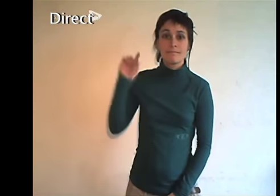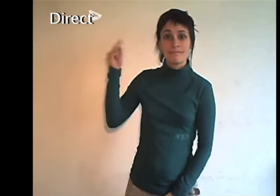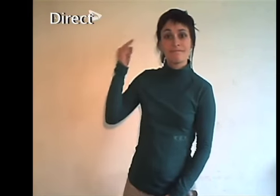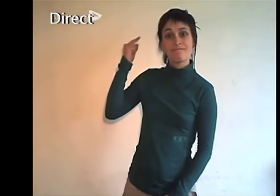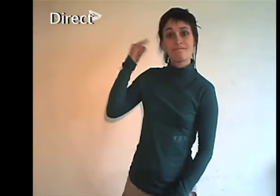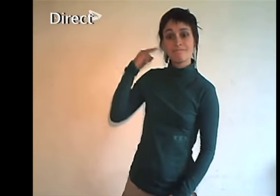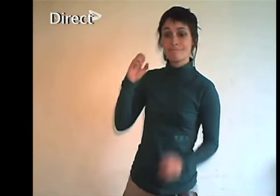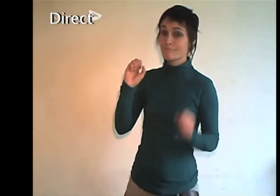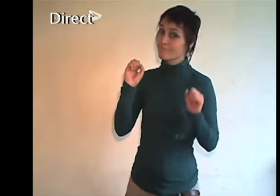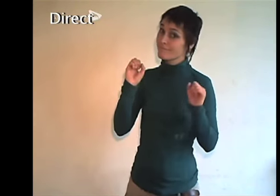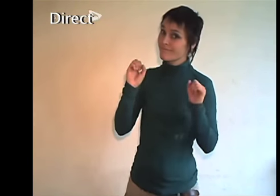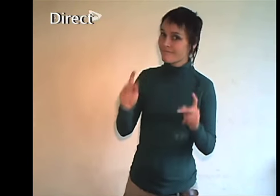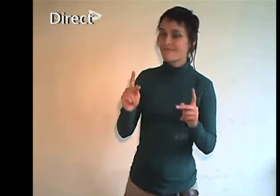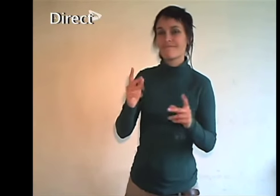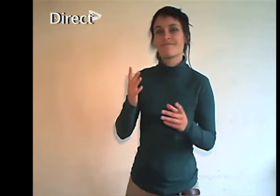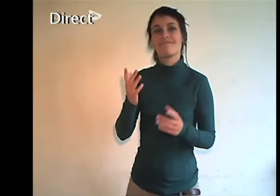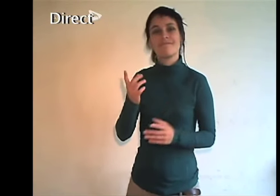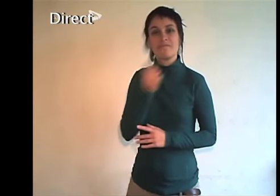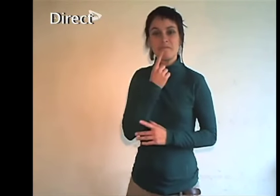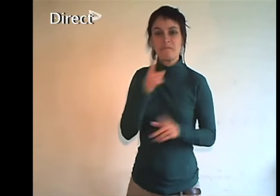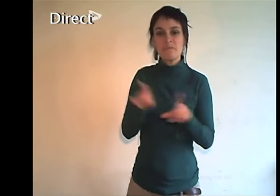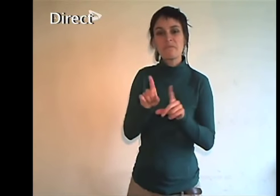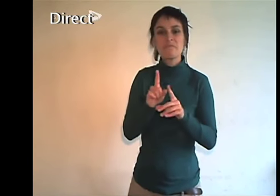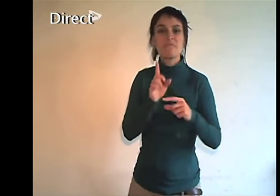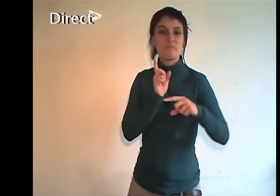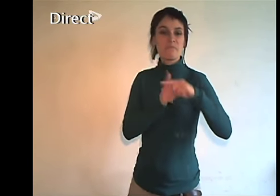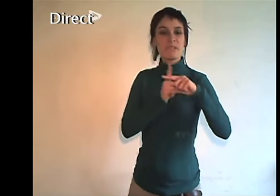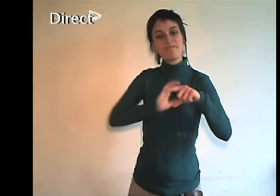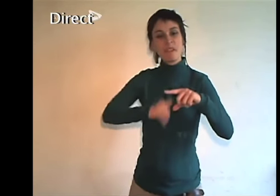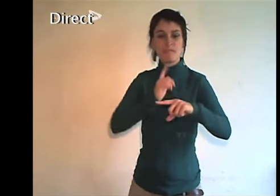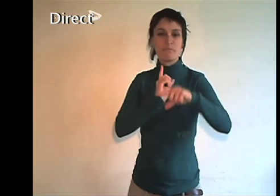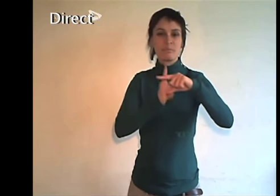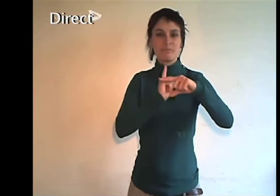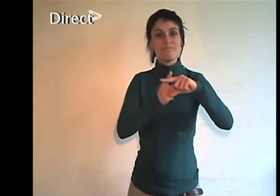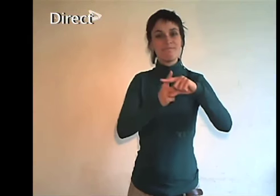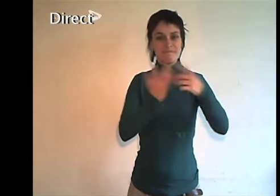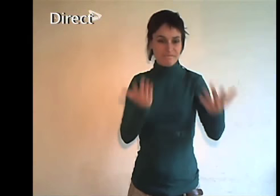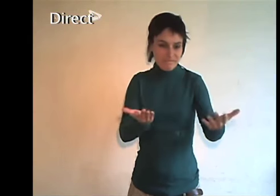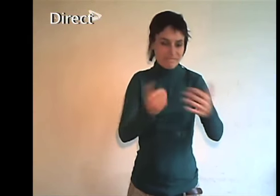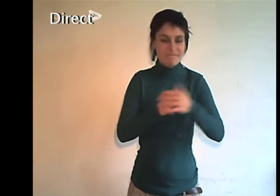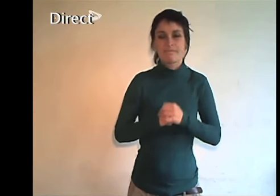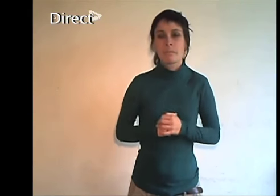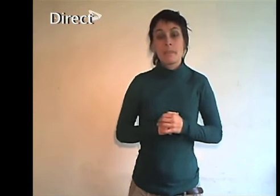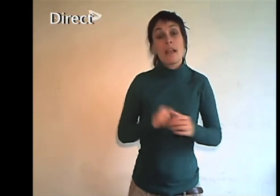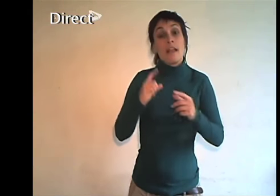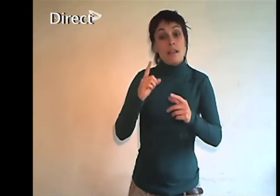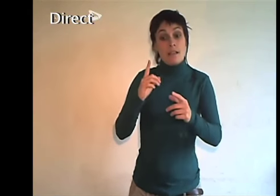une bonne touche d'espoir en tout cas là-dessus. Et par contre, on va se retrouver donc dans une prochaine émission. La date on l'a pas encore parce